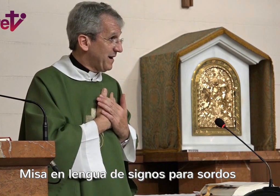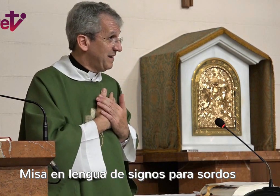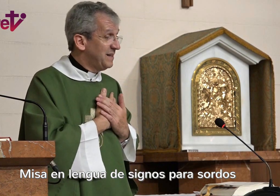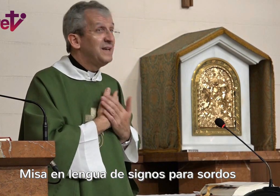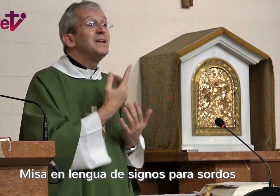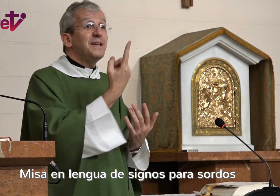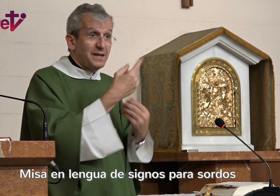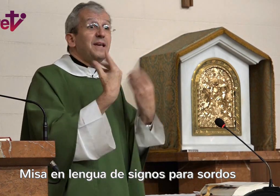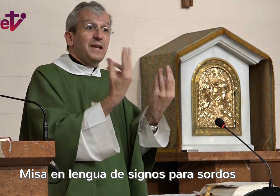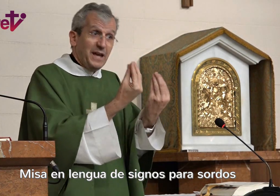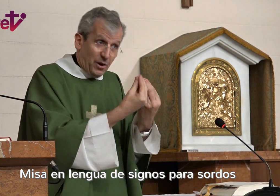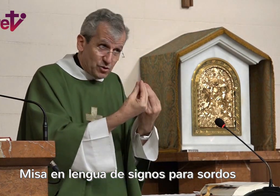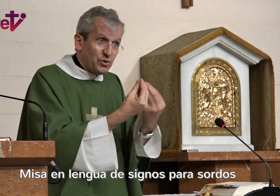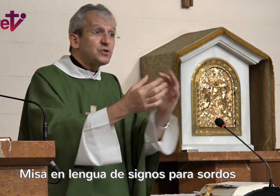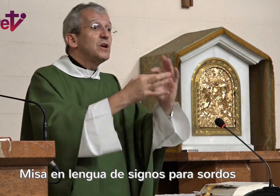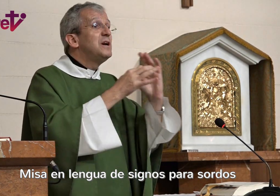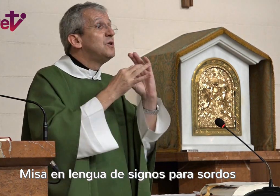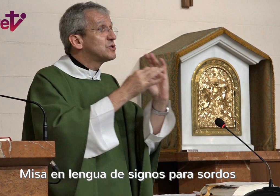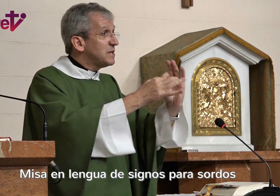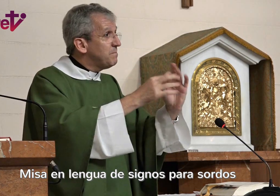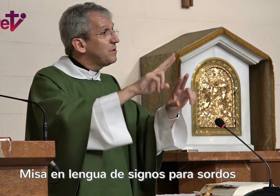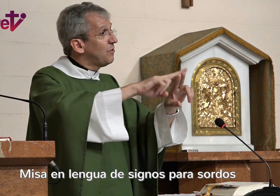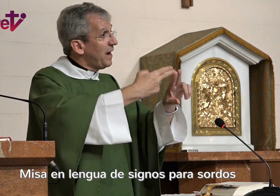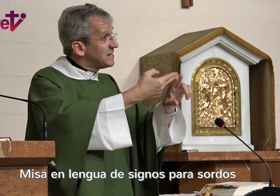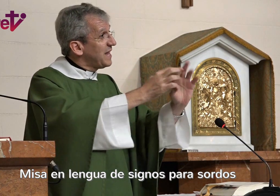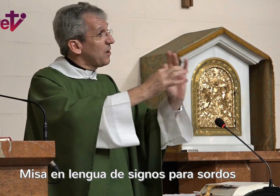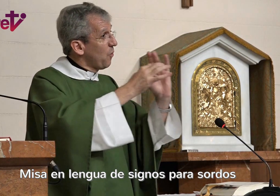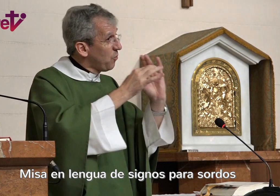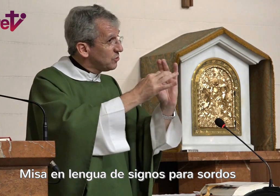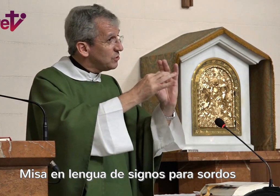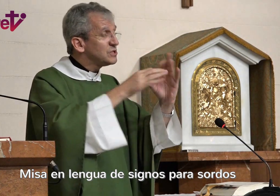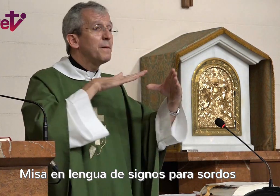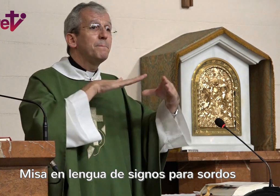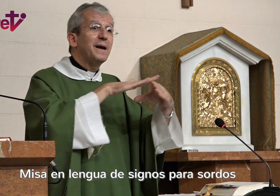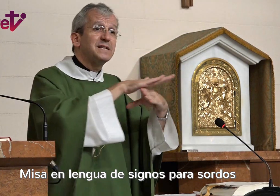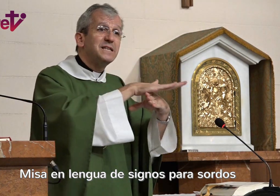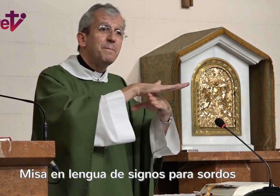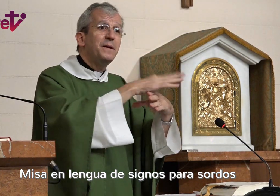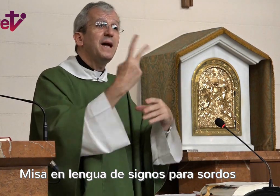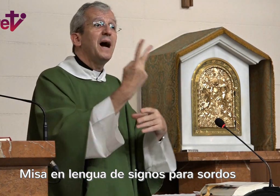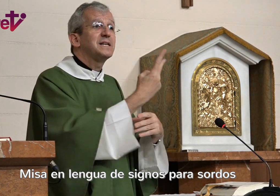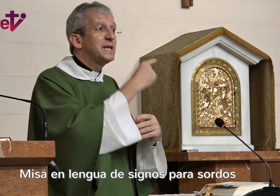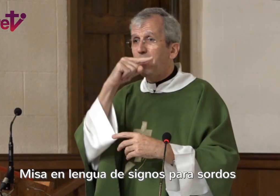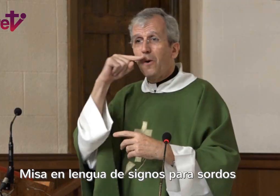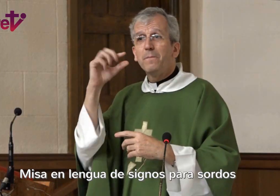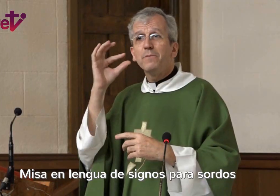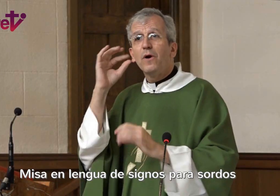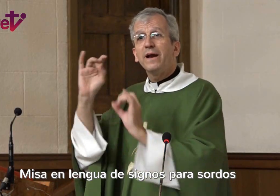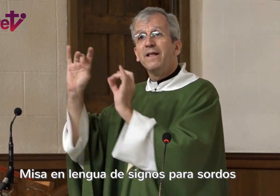amar y a los dos los invitó a estar juntos para siempre a ser hombre y mujer